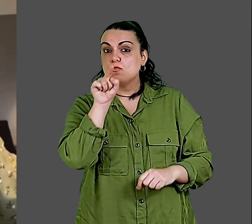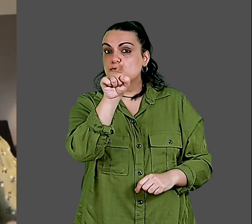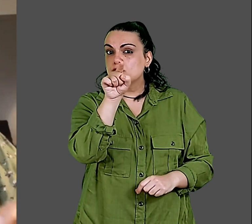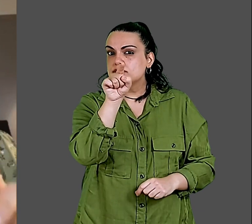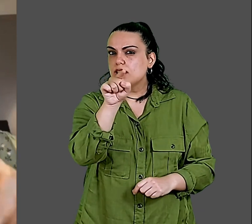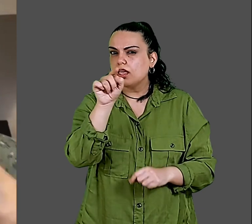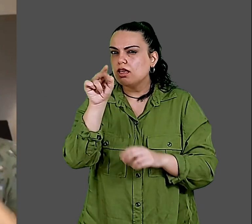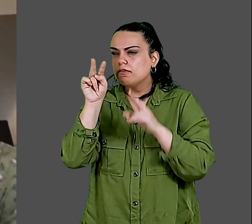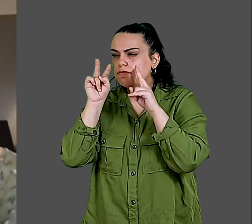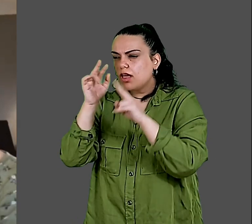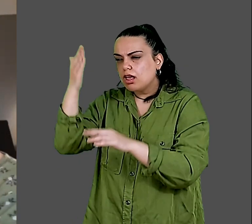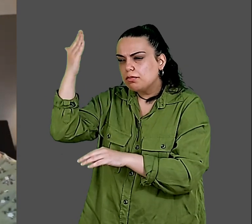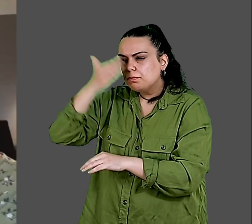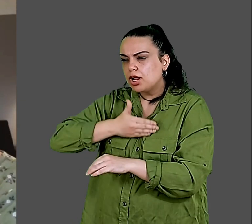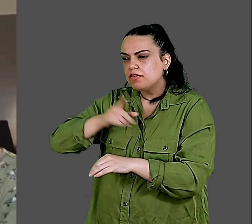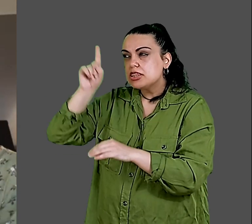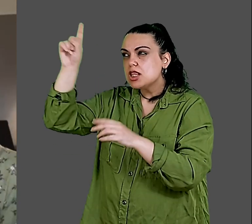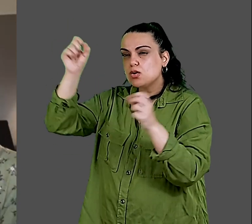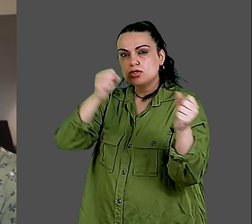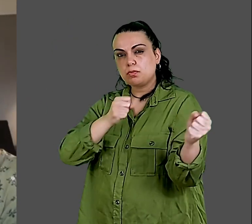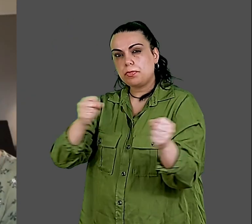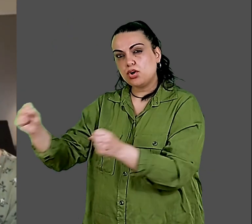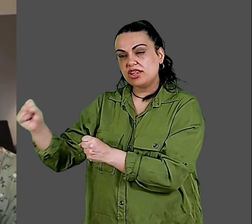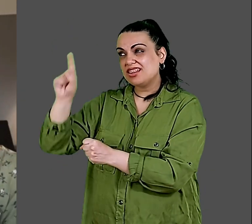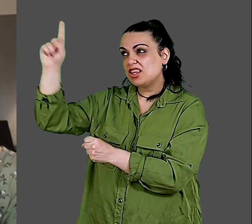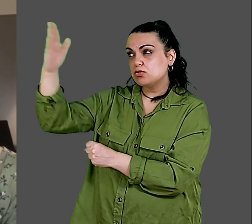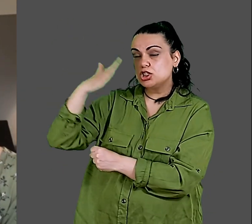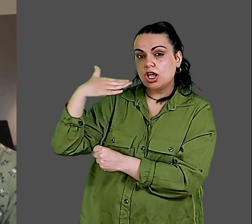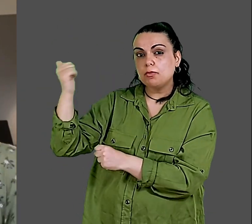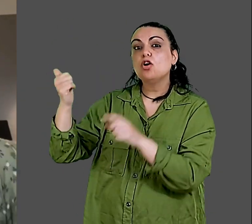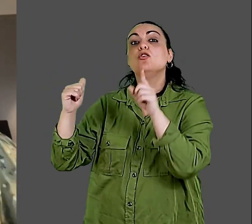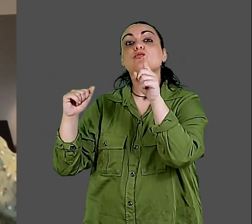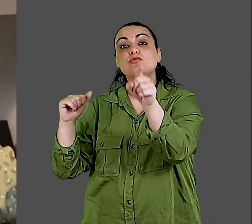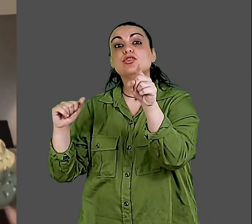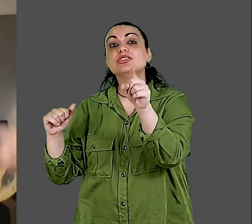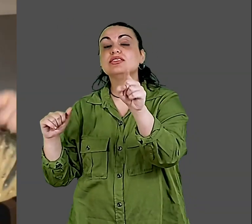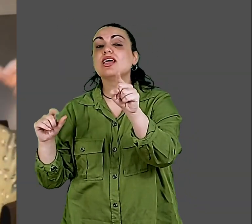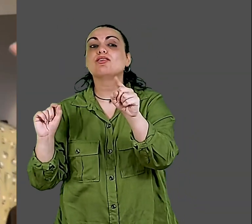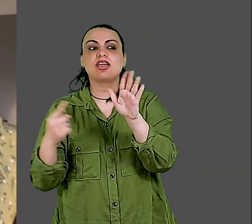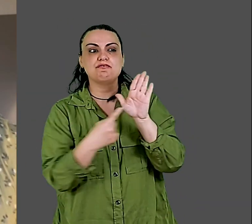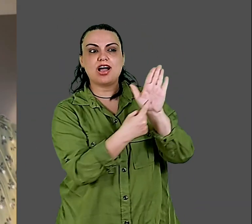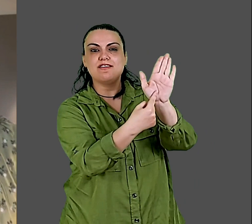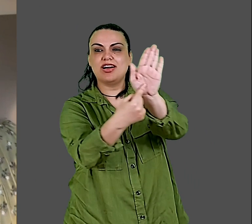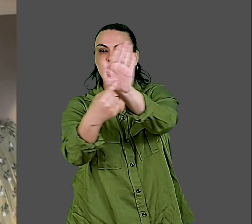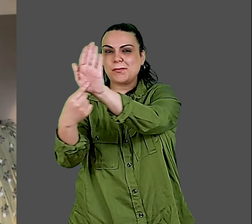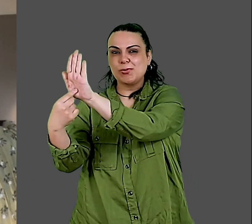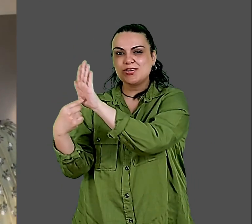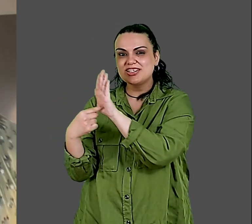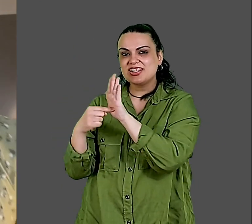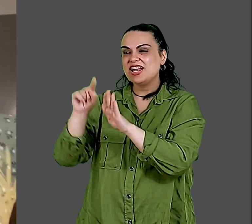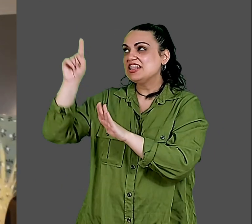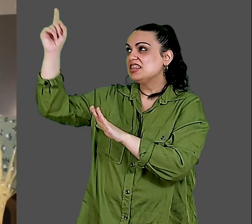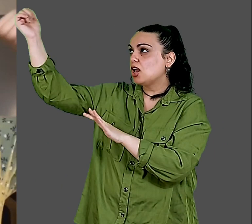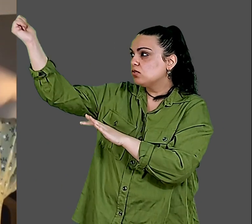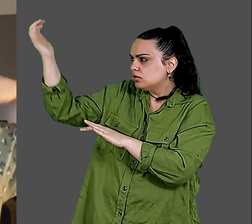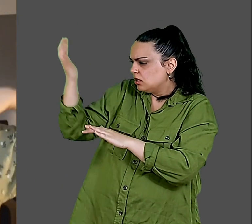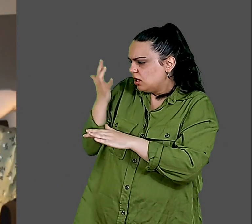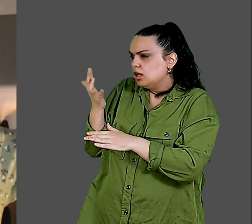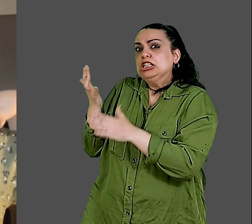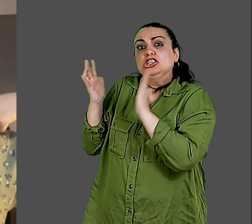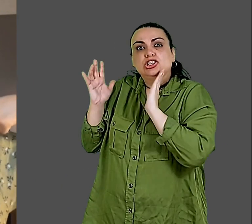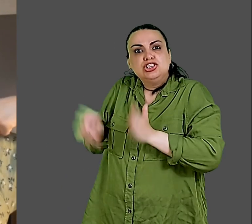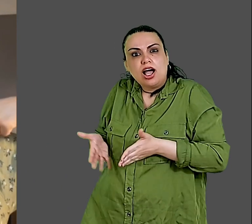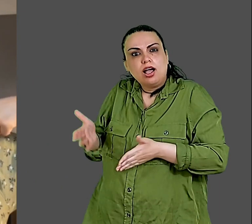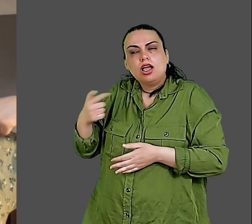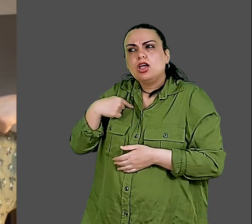Você, quando reconhecer o poder de quem te chamou, que é o segundo tópico, você vai manifestar na vida das pessoas o que Deus manifestar sobre a